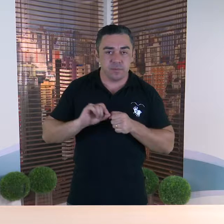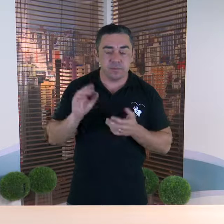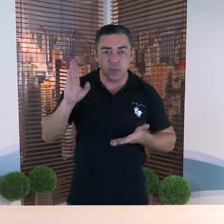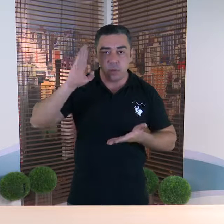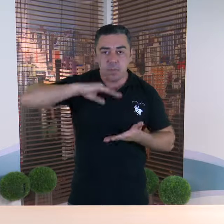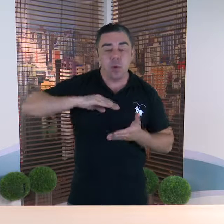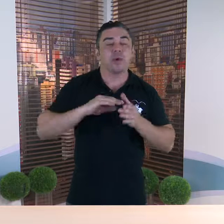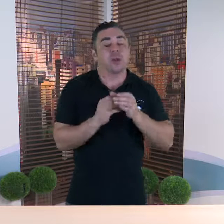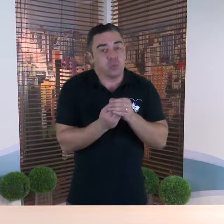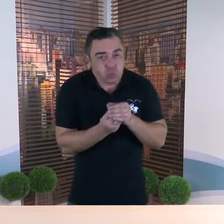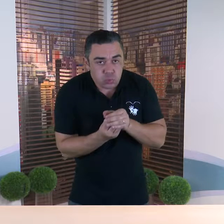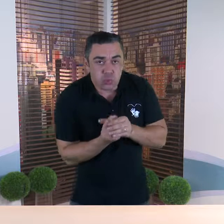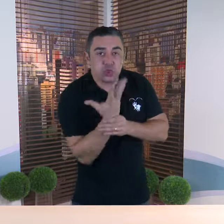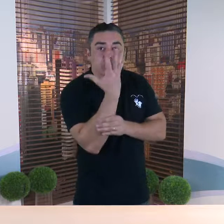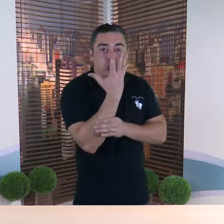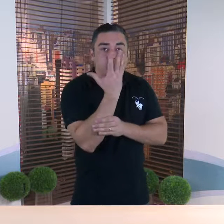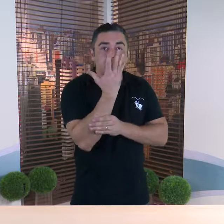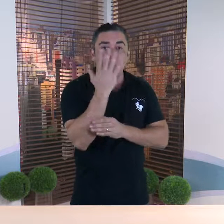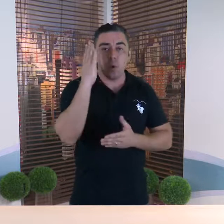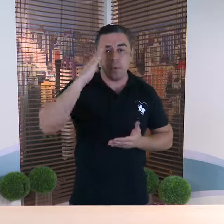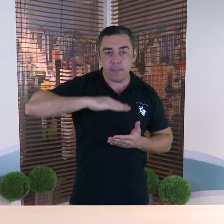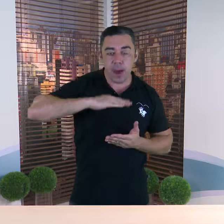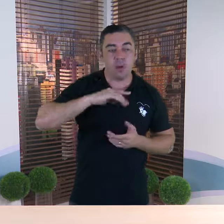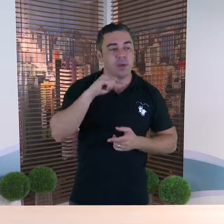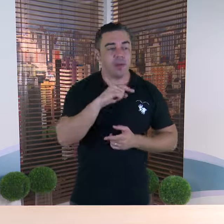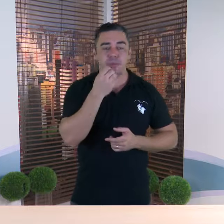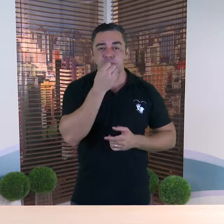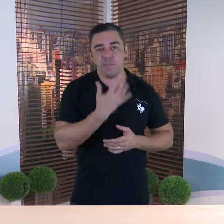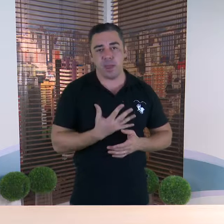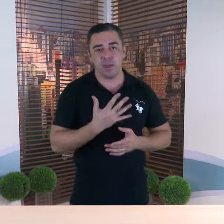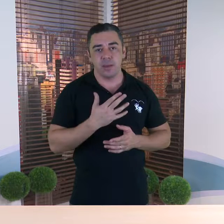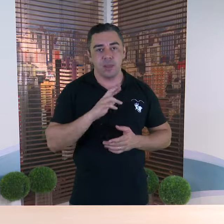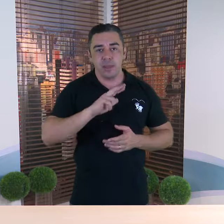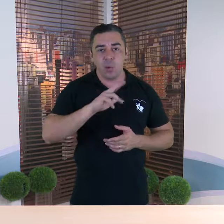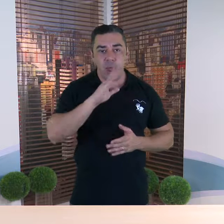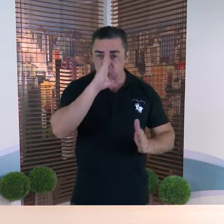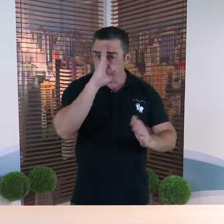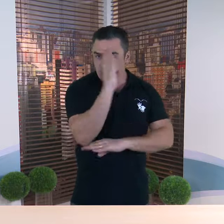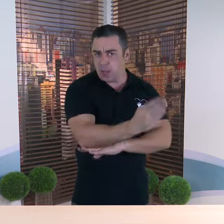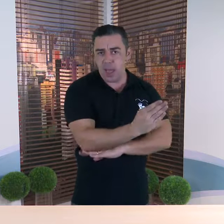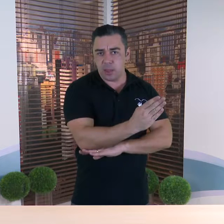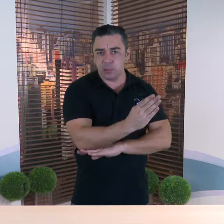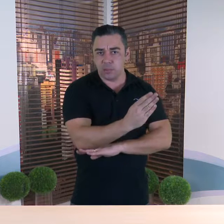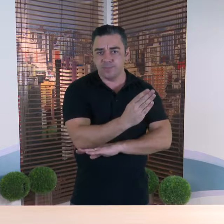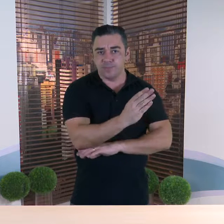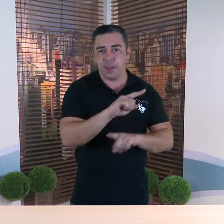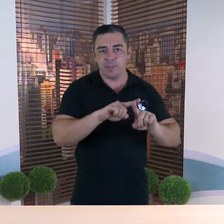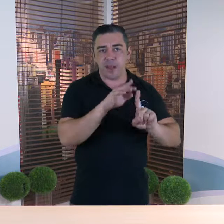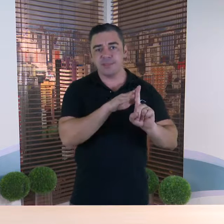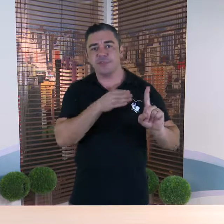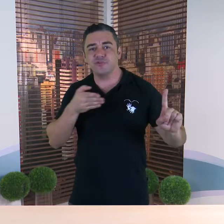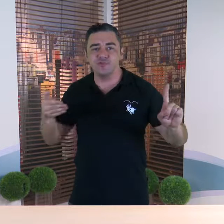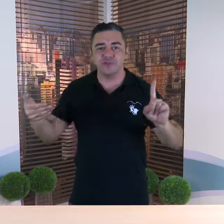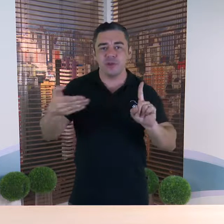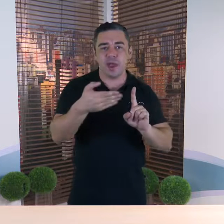Criador. Então, o mal surgiu do bem, não direta, mas indiretamente, pelo